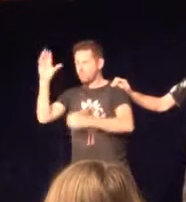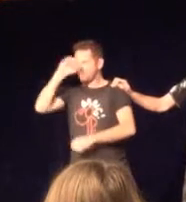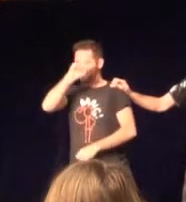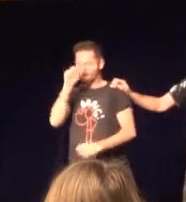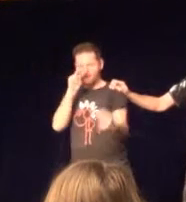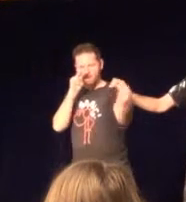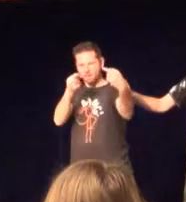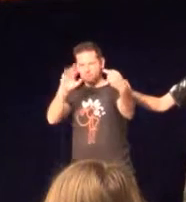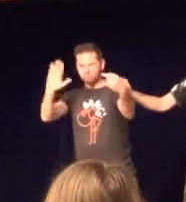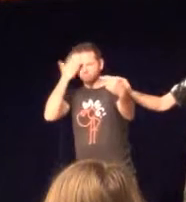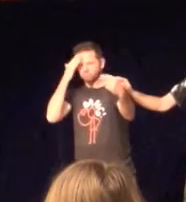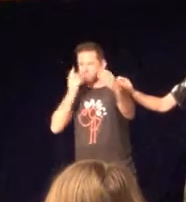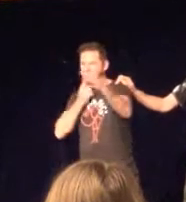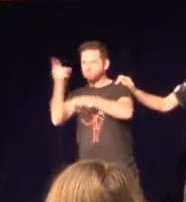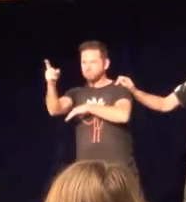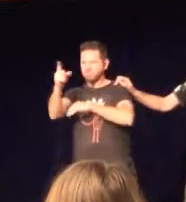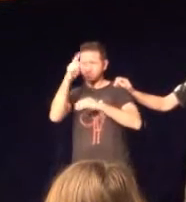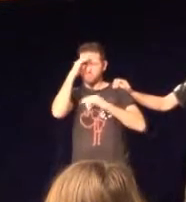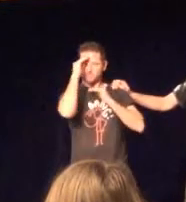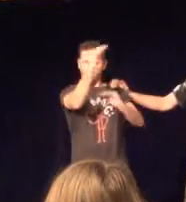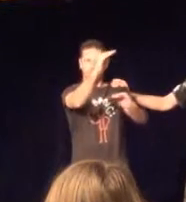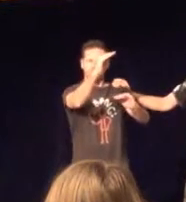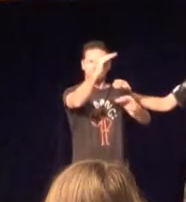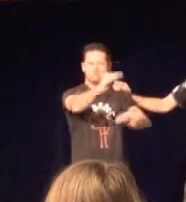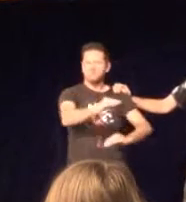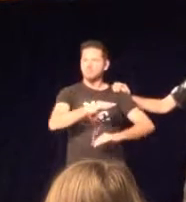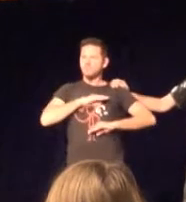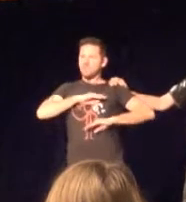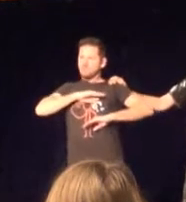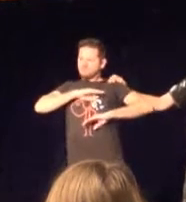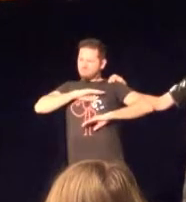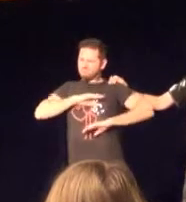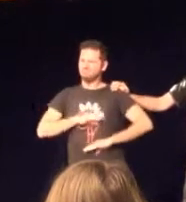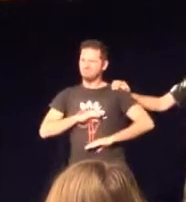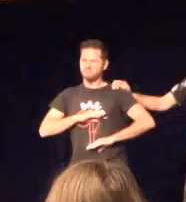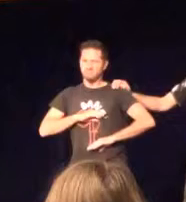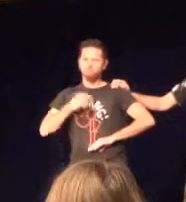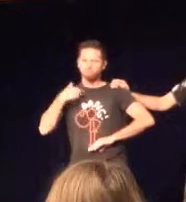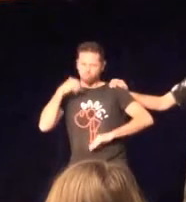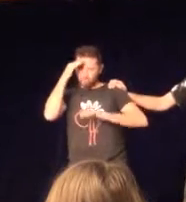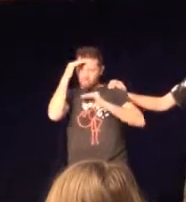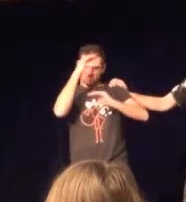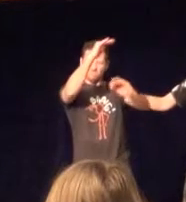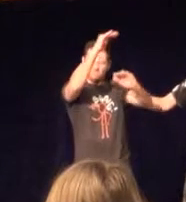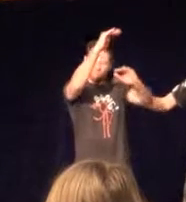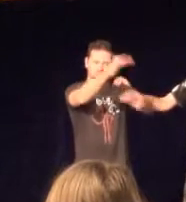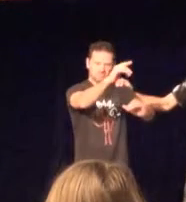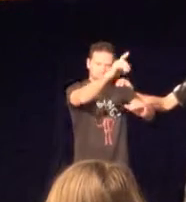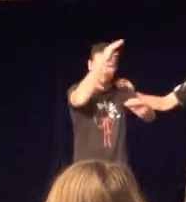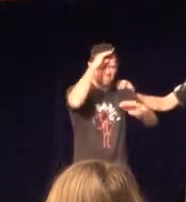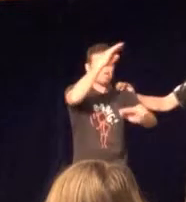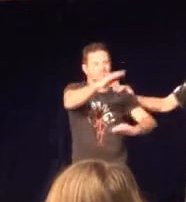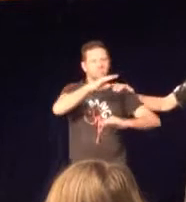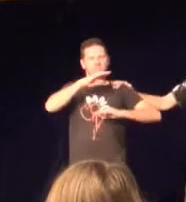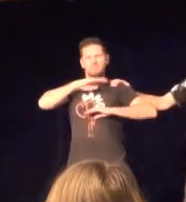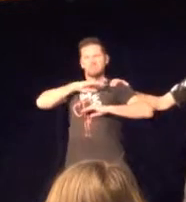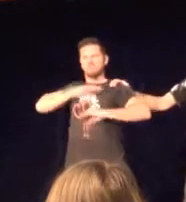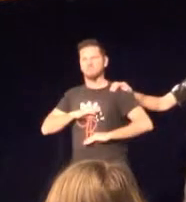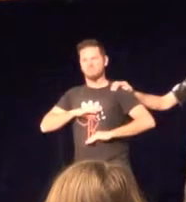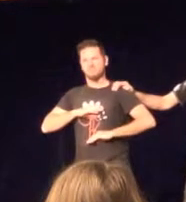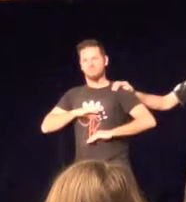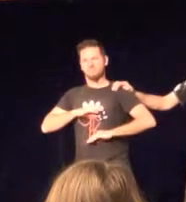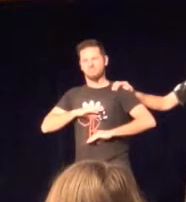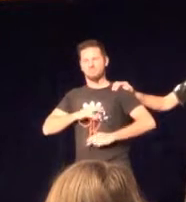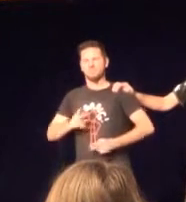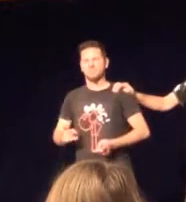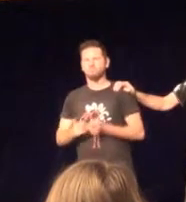Je compte sur toi comme tu comptes sur moi. Je pèse sur toi comme tu pèses sur moi, avec